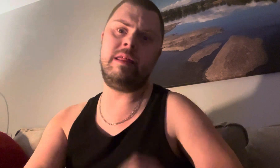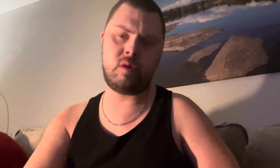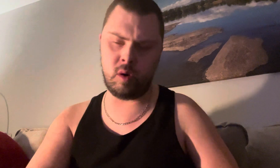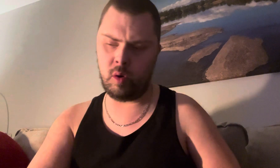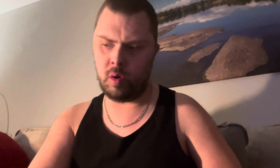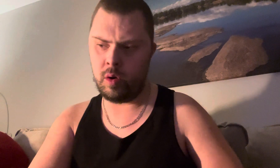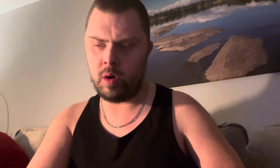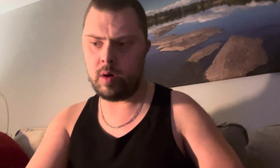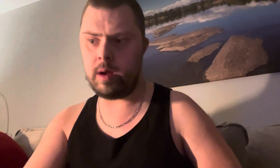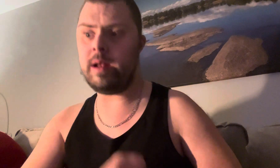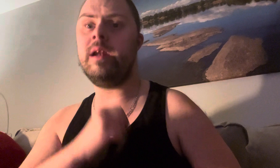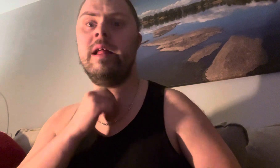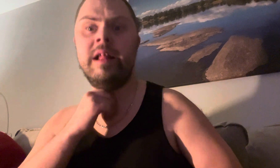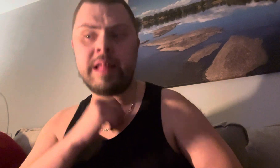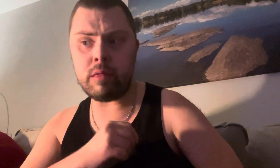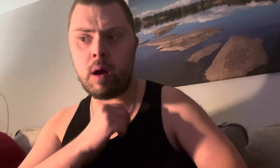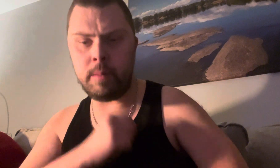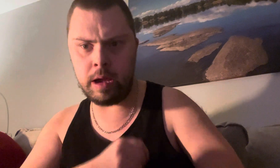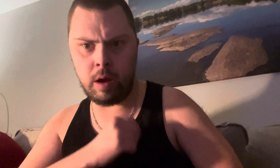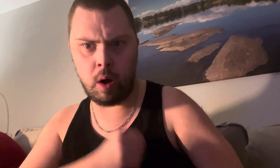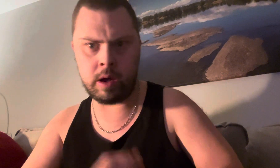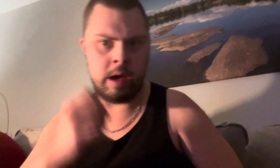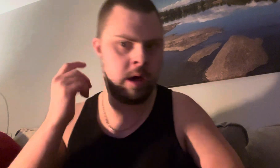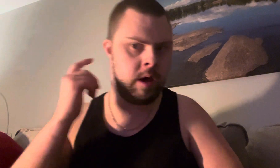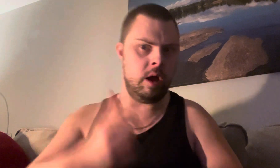disco. Disco med jag. Ja.